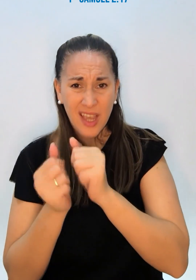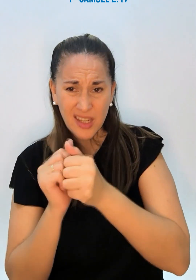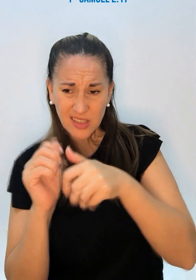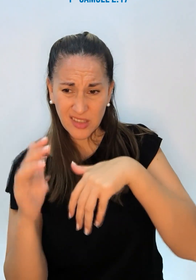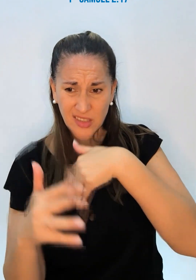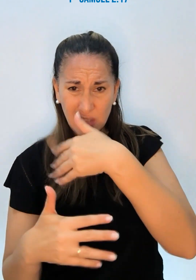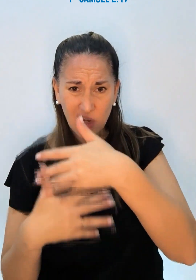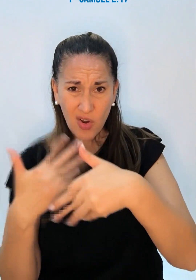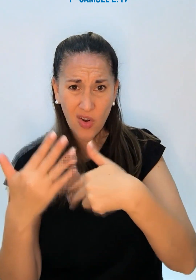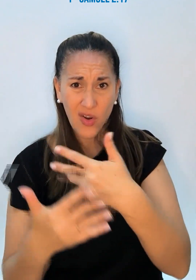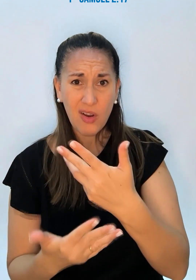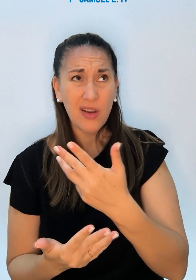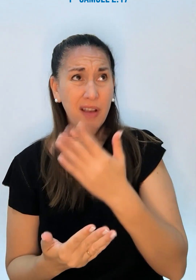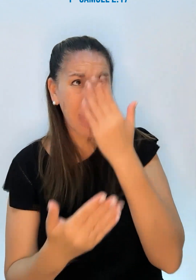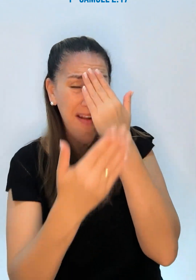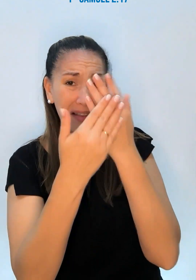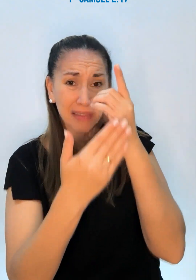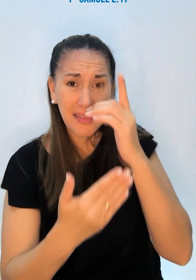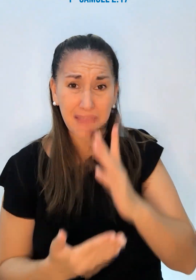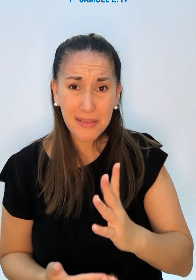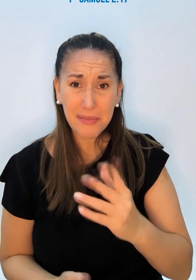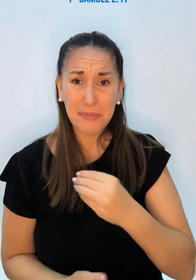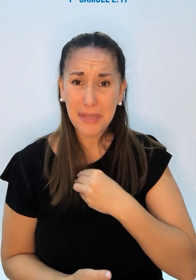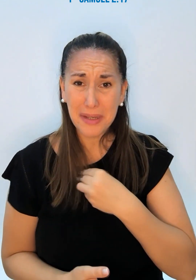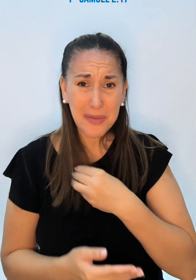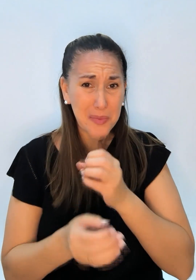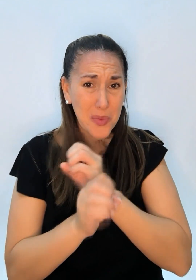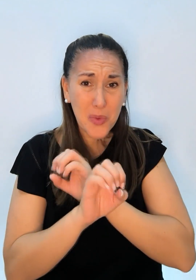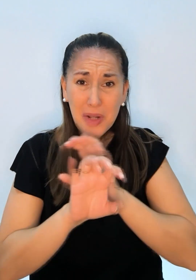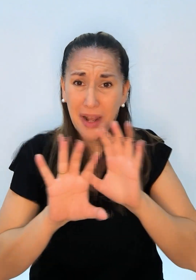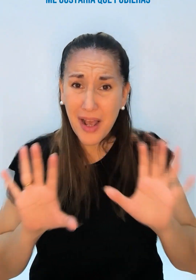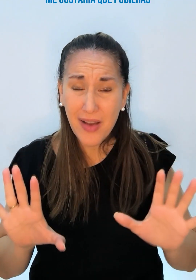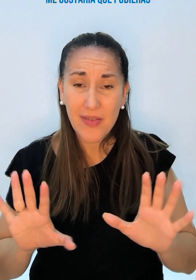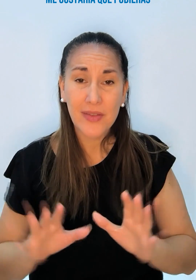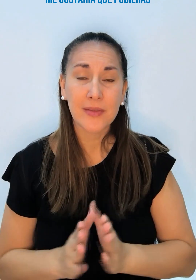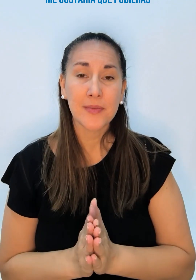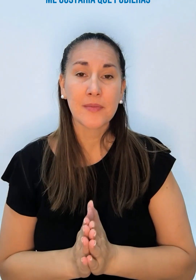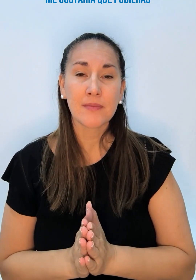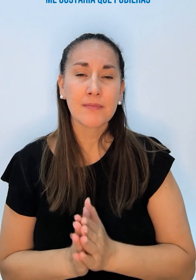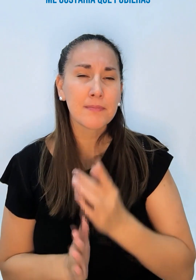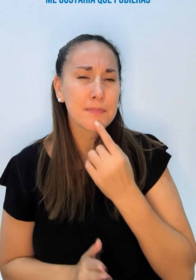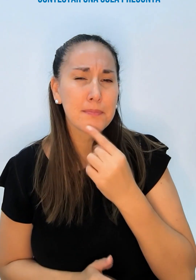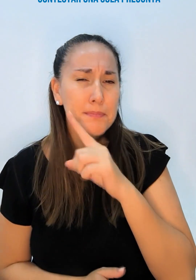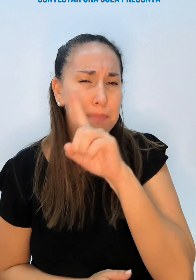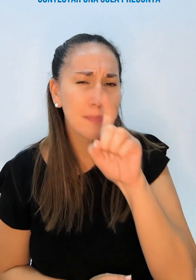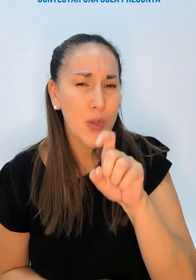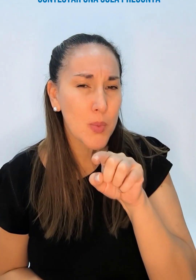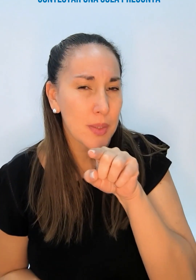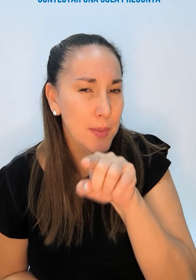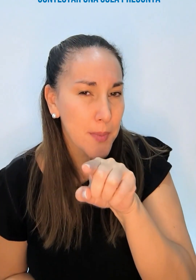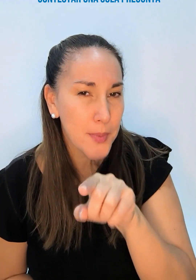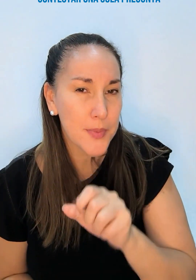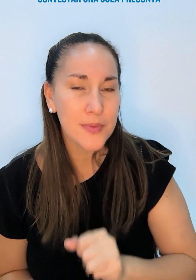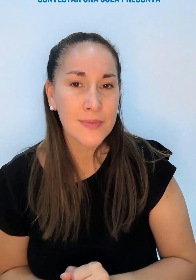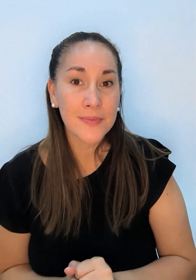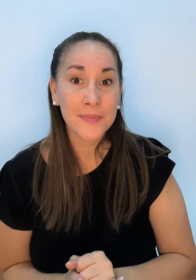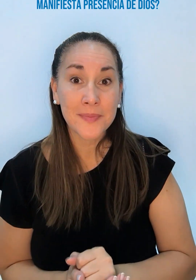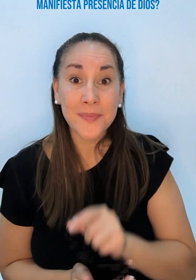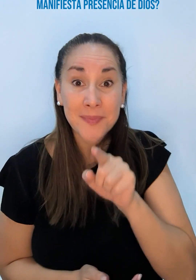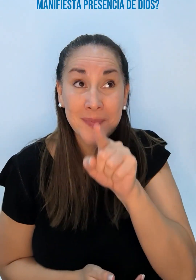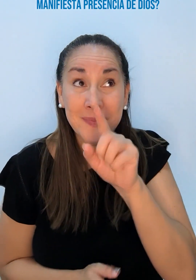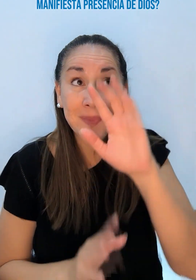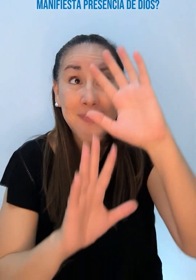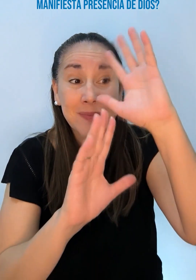Jehová. Primer libro de Samuel, capítulo 2, versículo 17. Me gustaría que pudieras contestar una sola